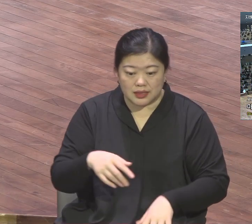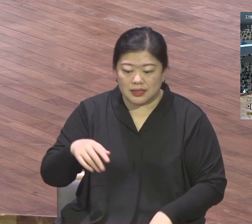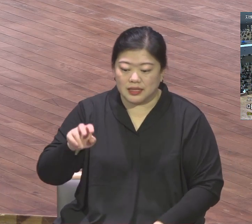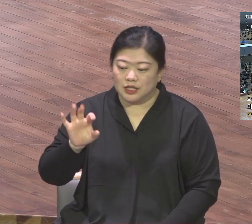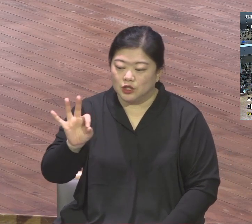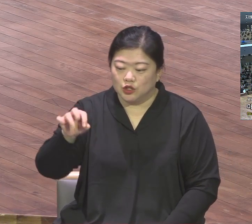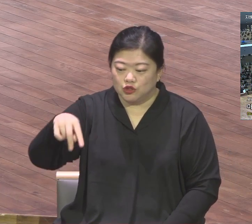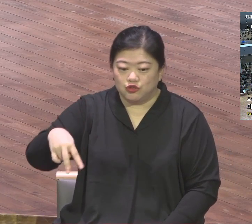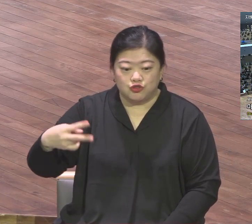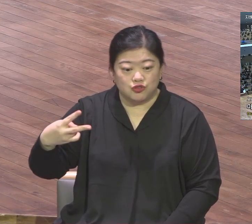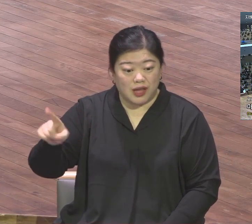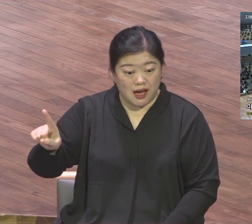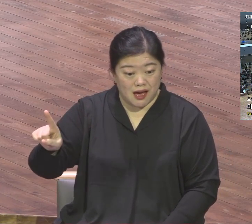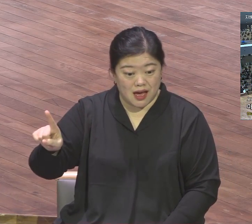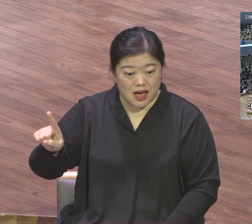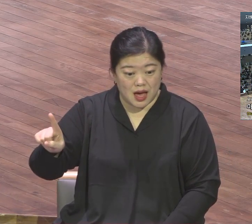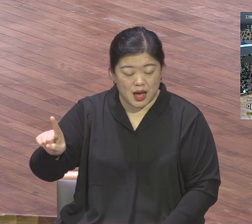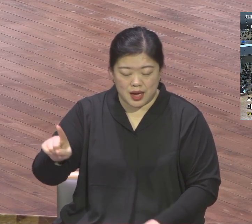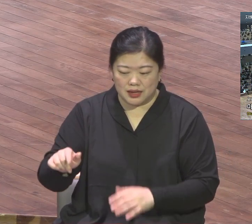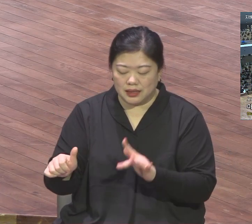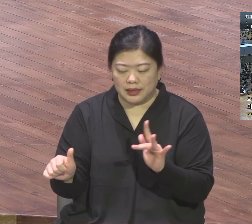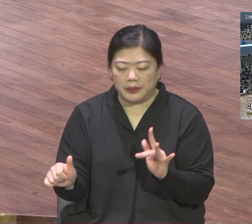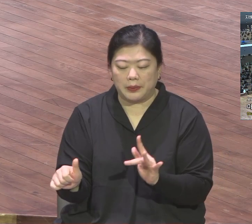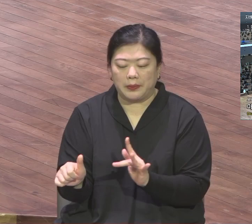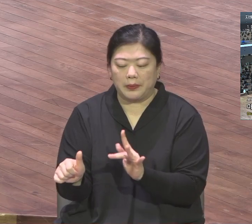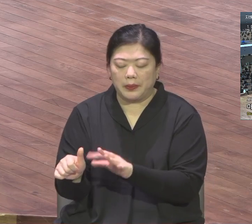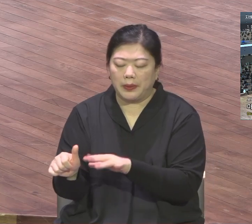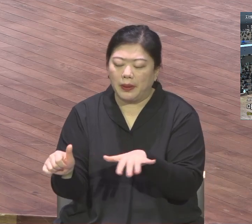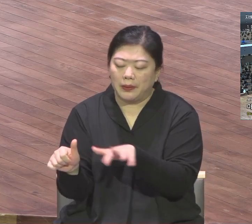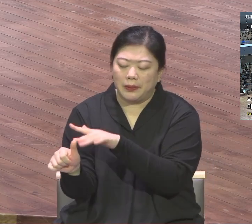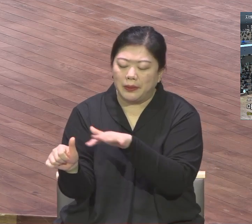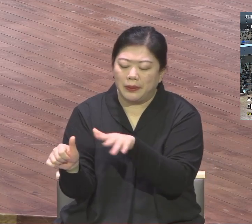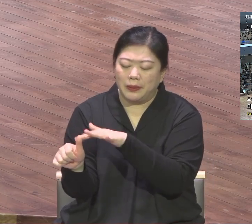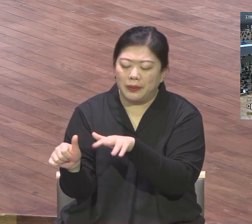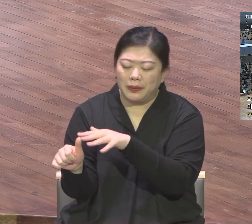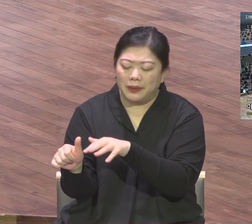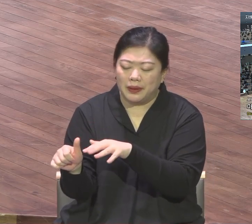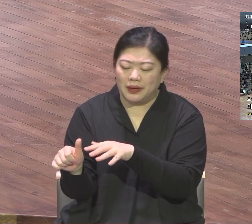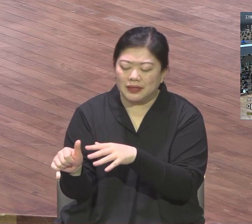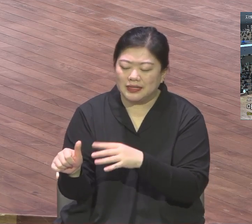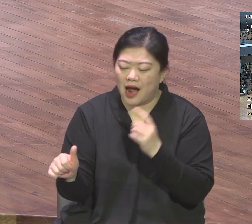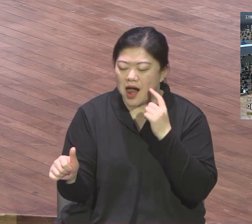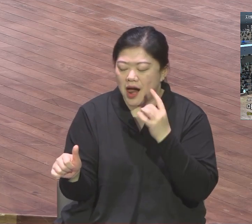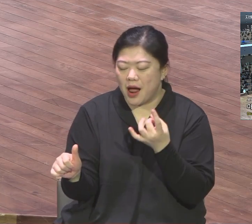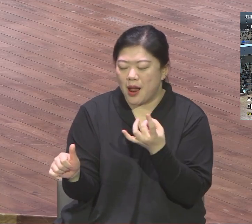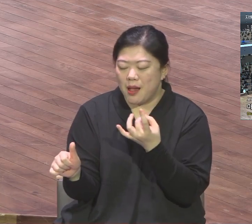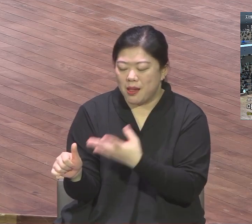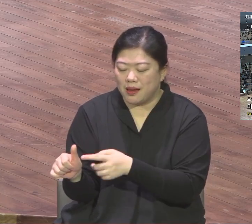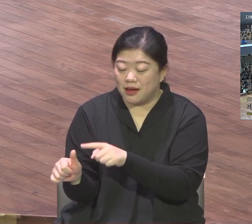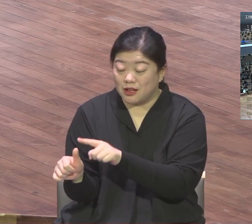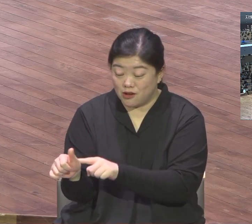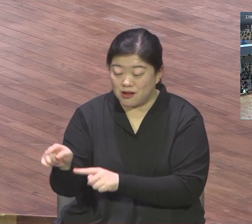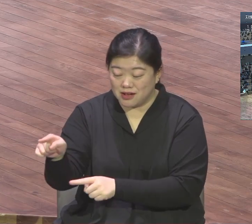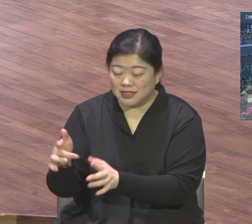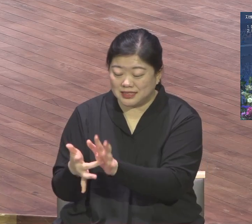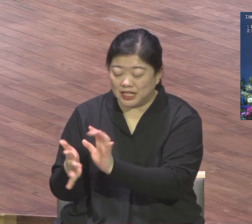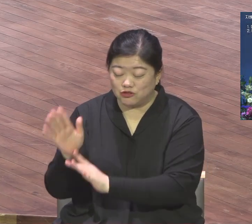시몬의 아들 가룟 유다의 마음에 예수를 팔 생각을 넣었더라 그랬어요.